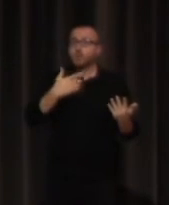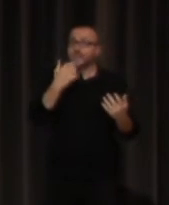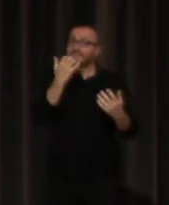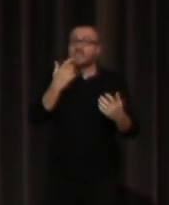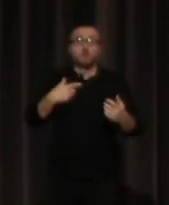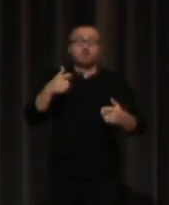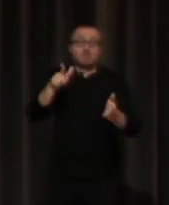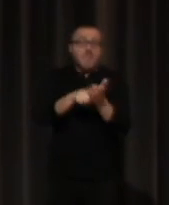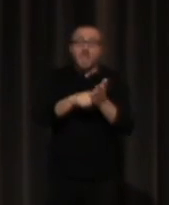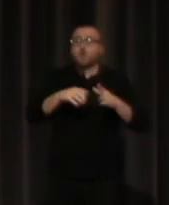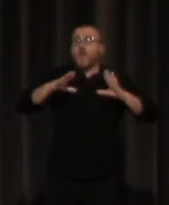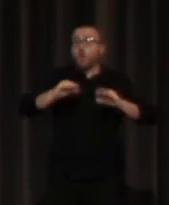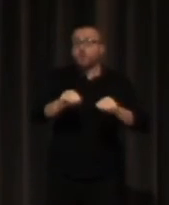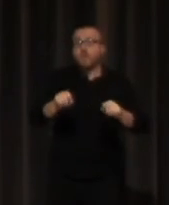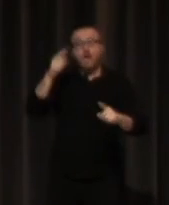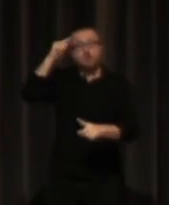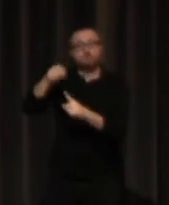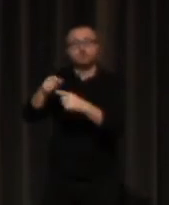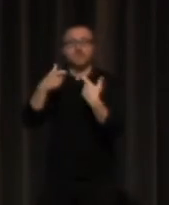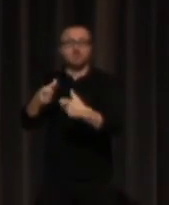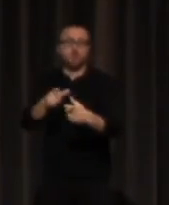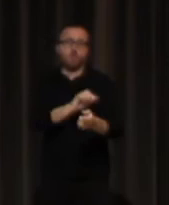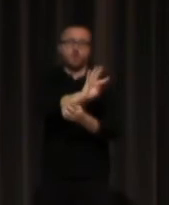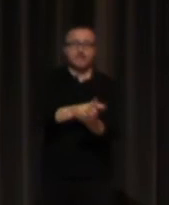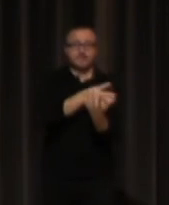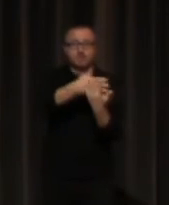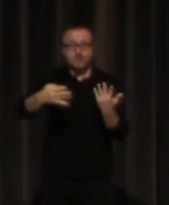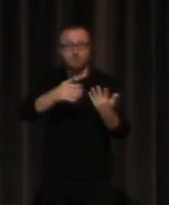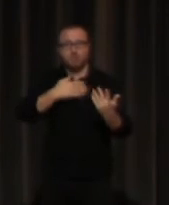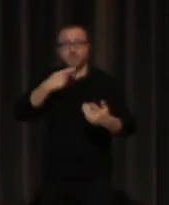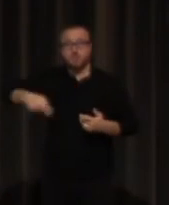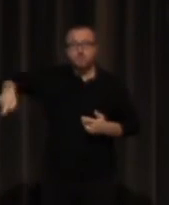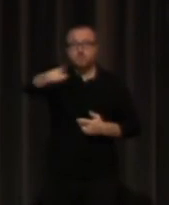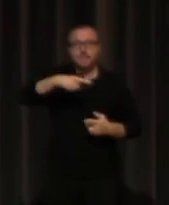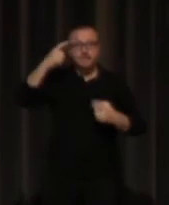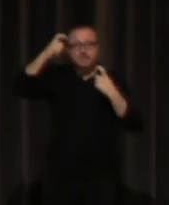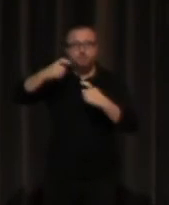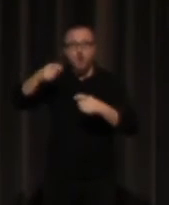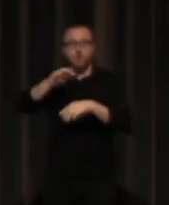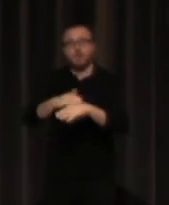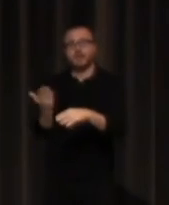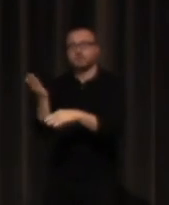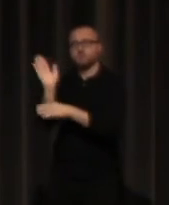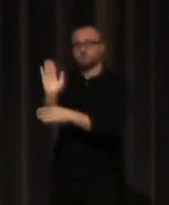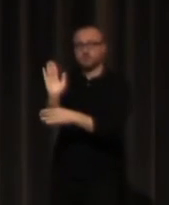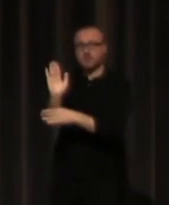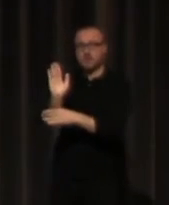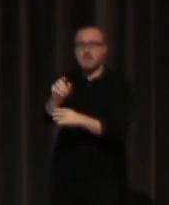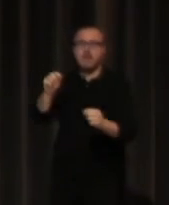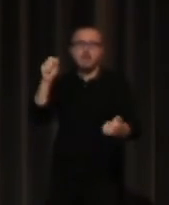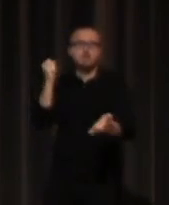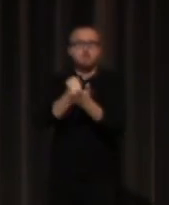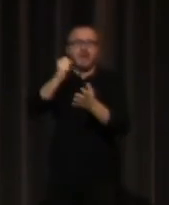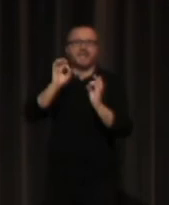la llengua poèticament vol dir aprofundir, mostrar, a vegades només esbossar o marcar la